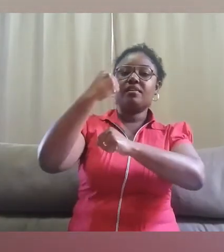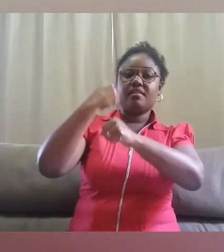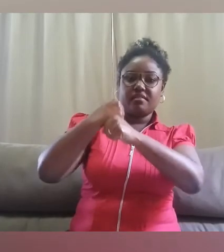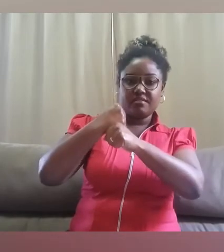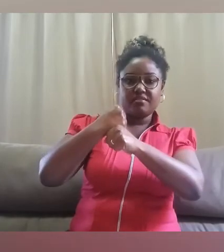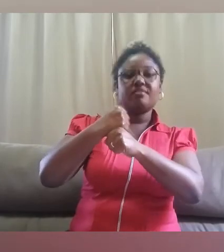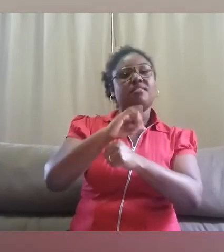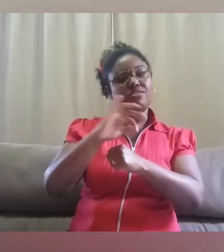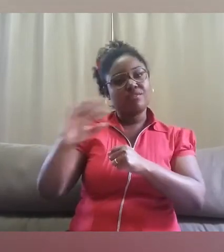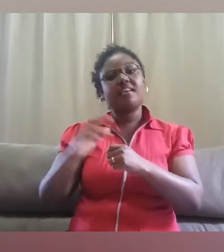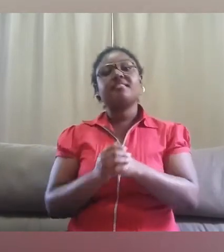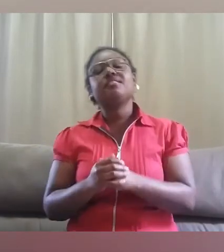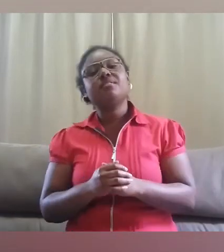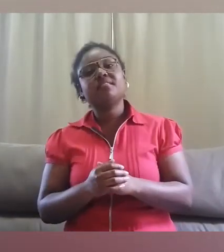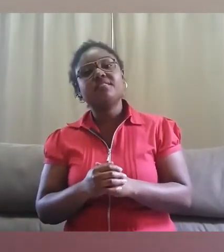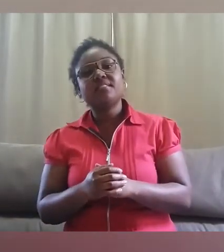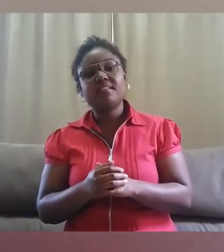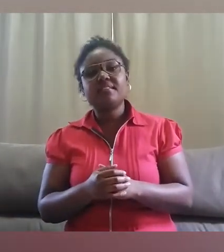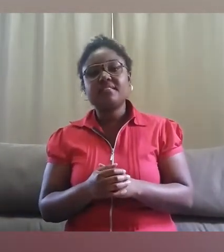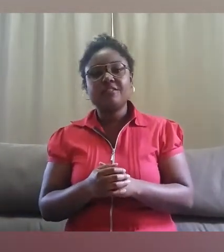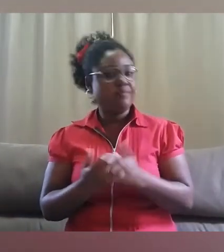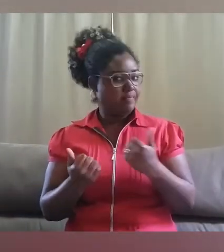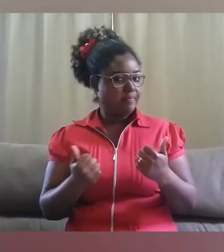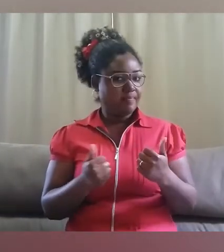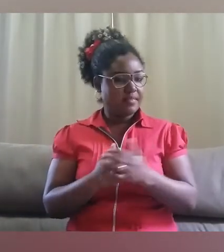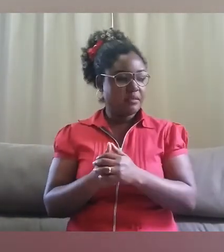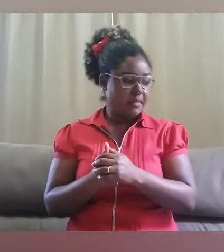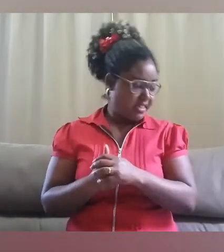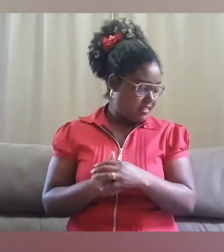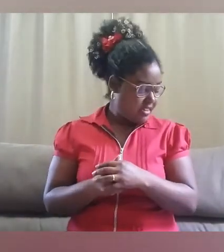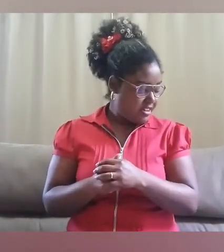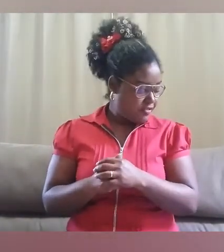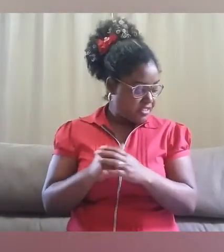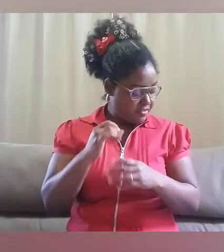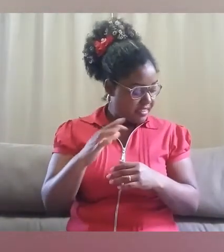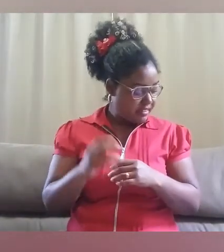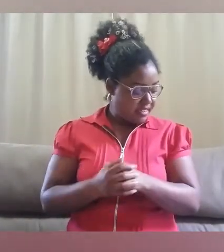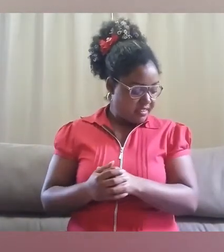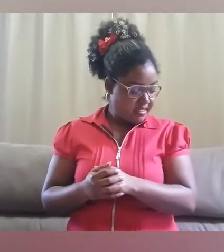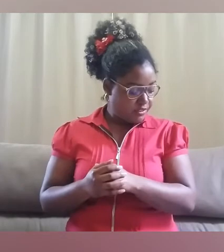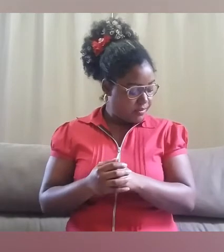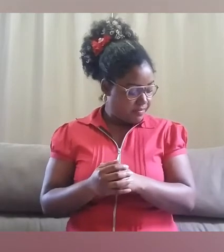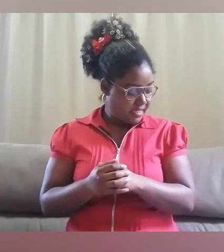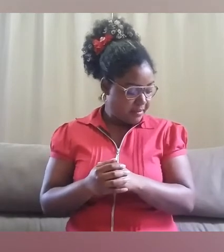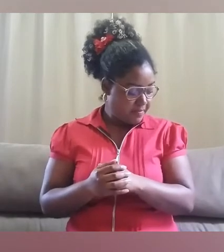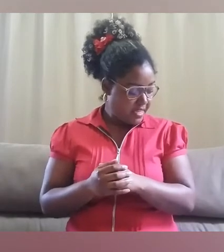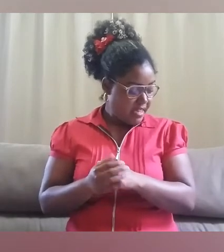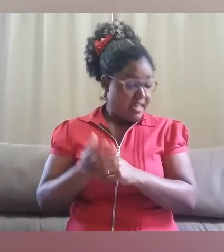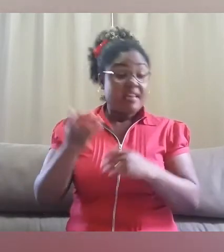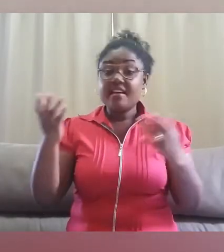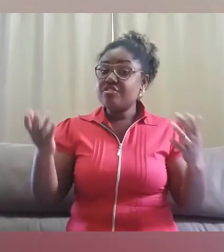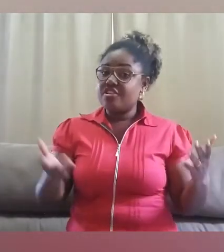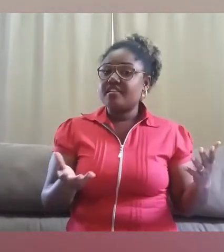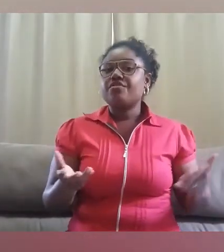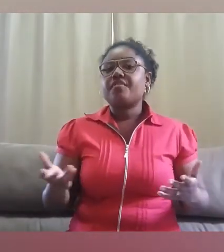ano. E soletra o ano que você nasceu. Também você vai estar treinando, tá? E a dica que eu